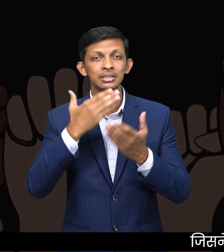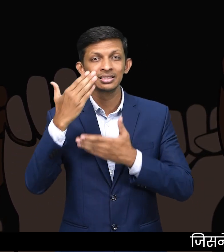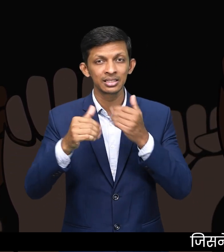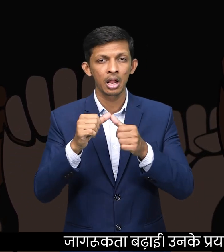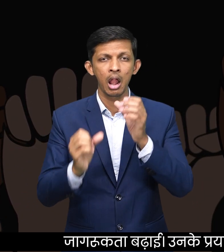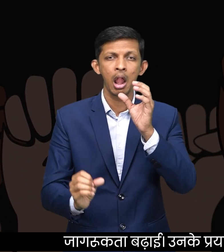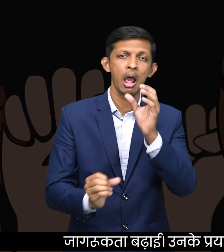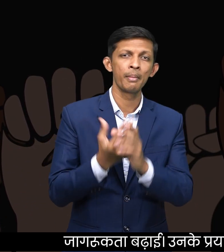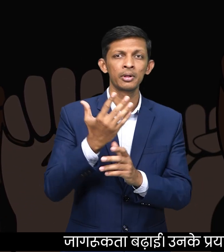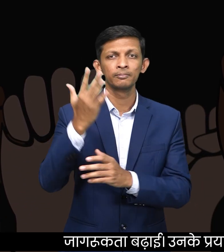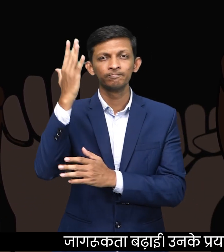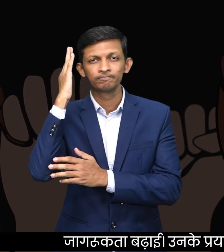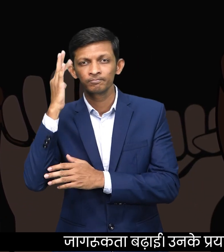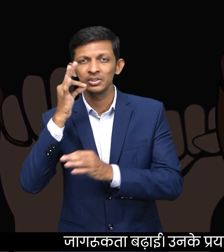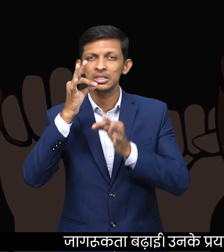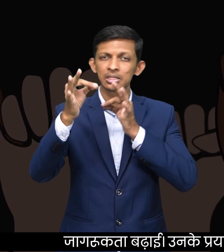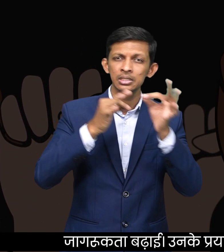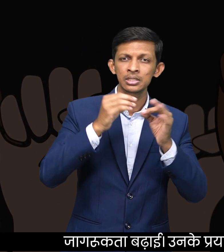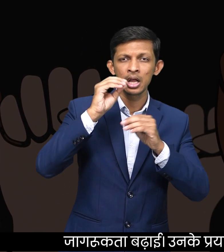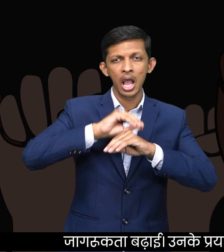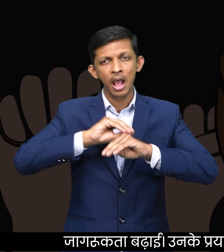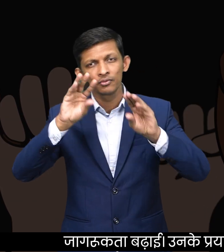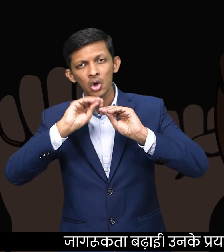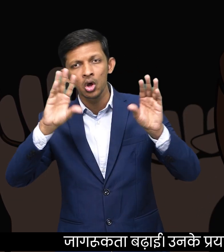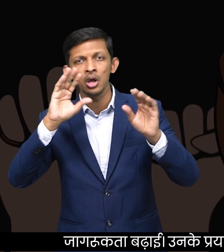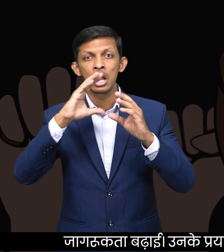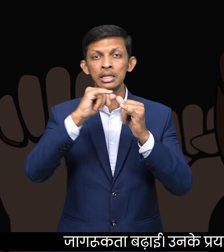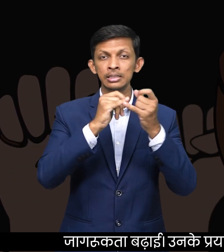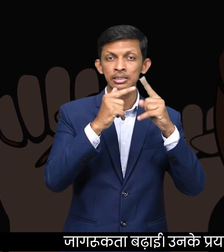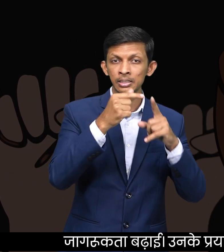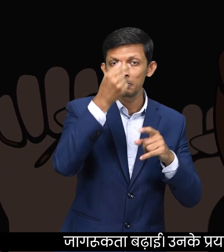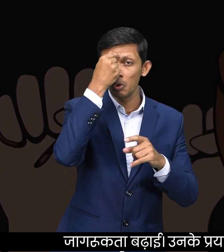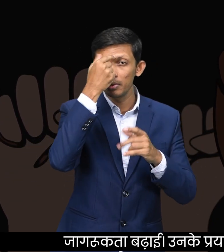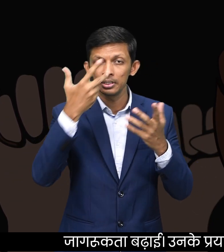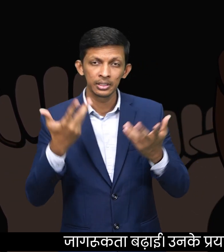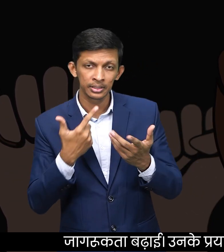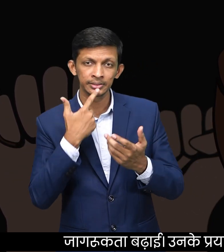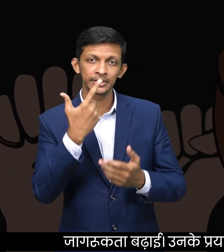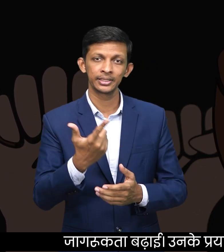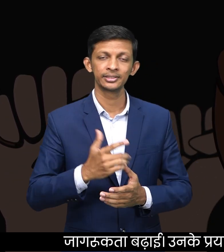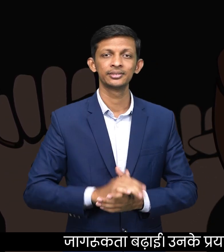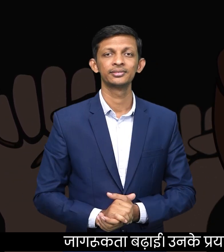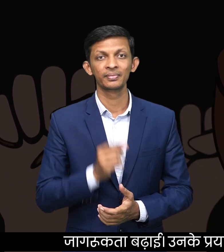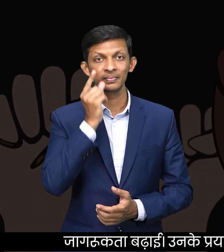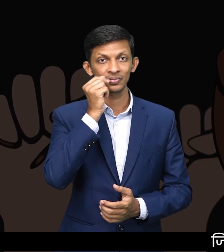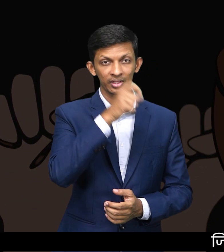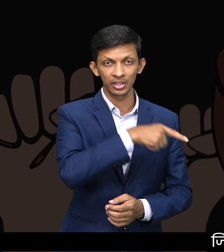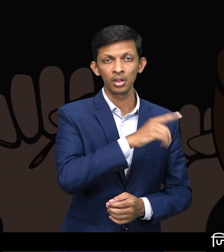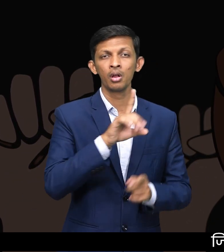में जागरूकता बढ़ाई। उनके प्रयासों ने डॉक्टर B.R. अम्बेडकर को आकर्षित किया, जिसके